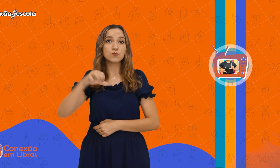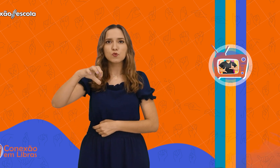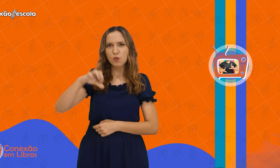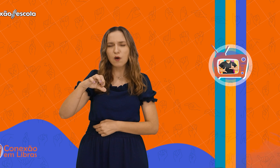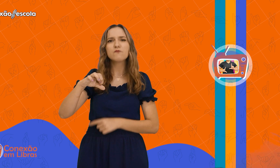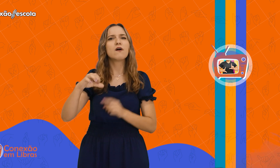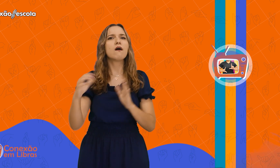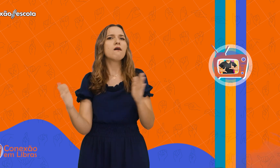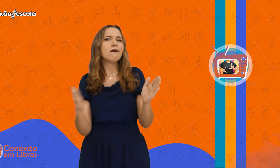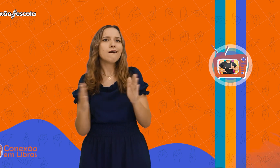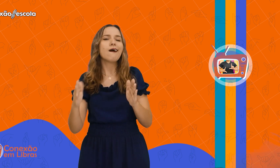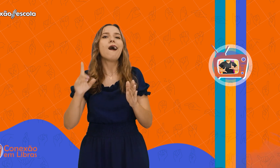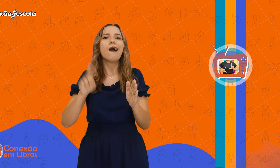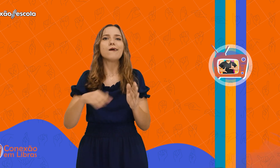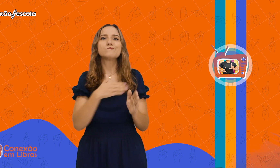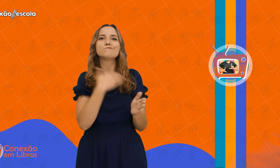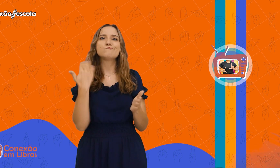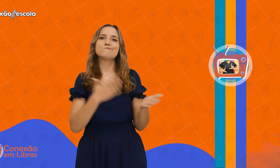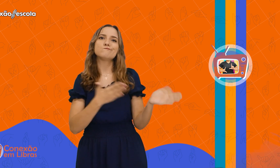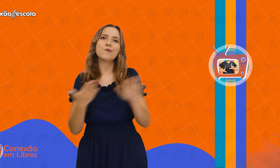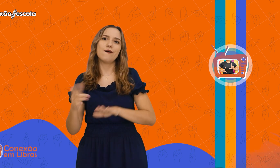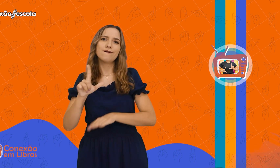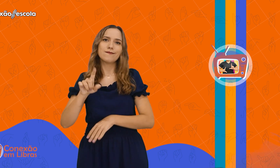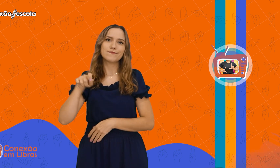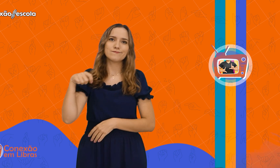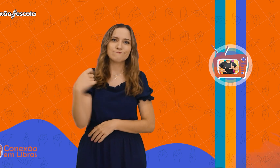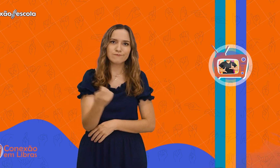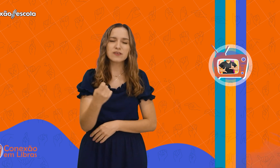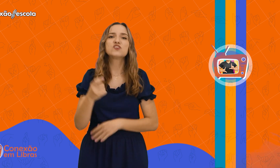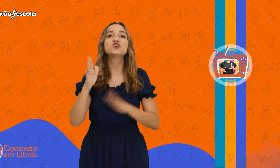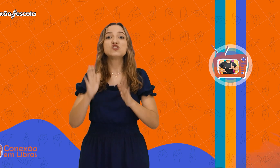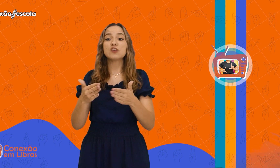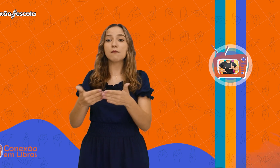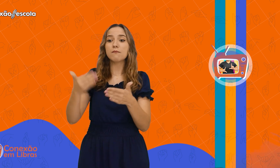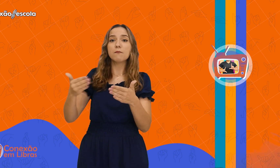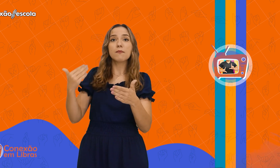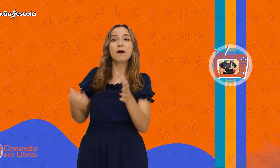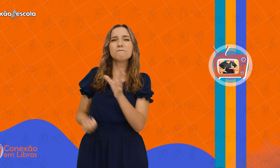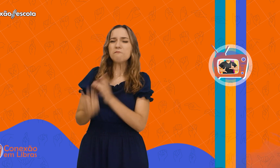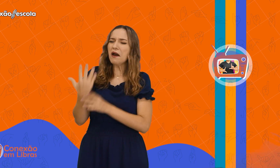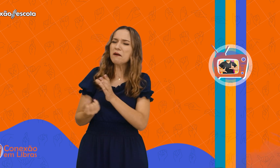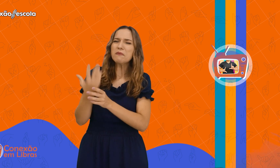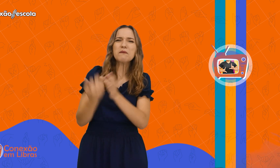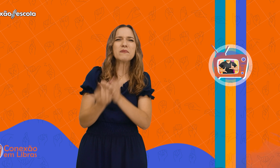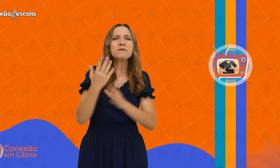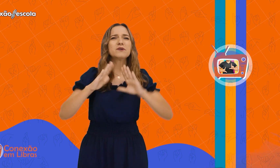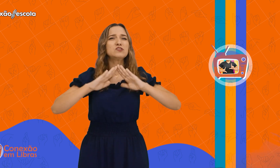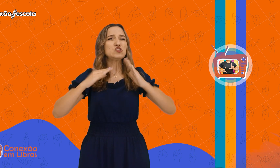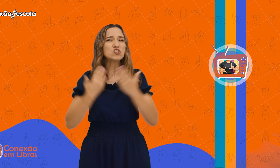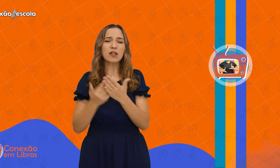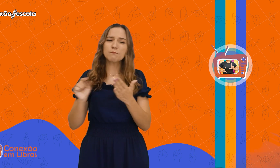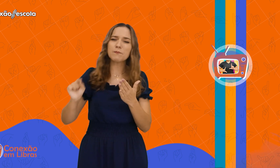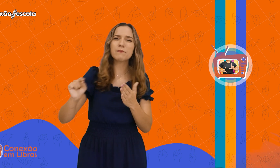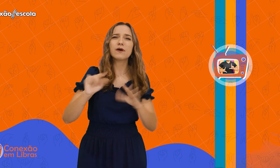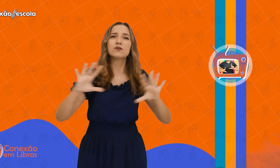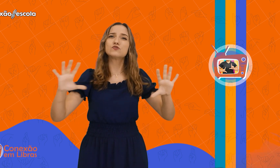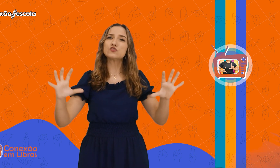1789, época da morte do Abade Lepé, já haviam sido criadas 21 escolas para surdos